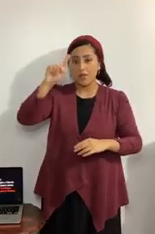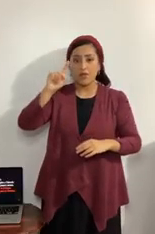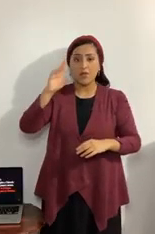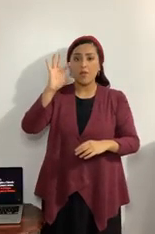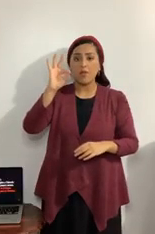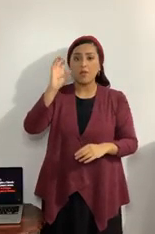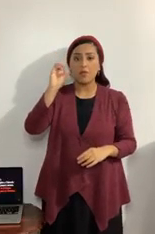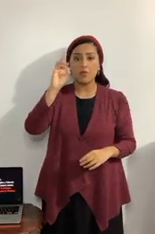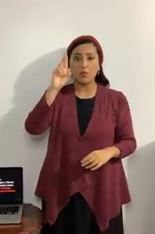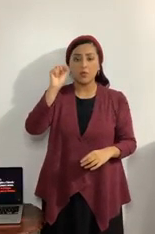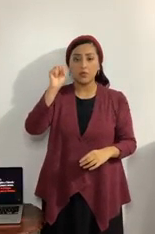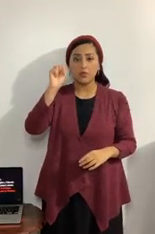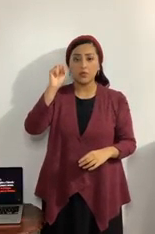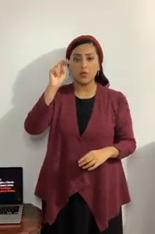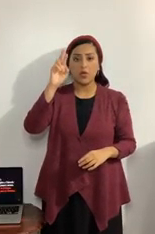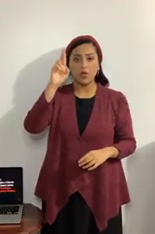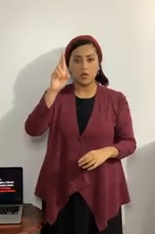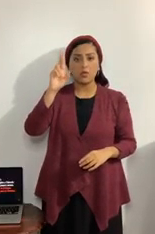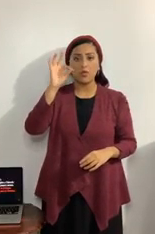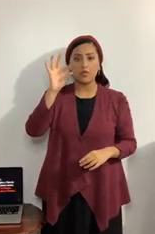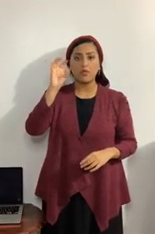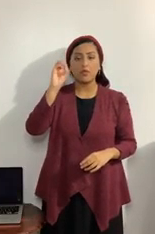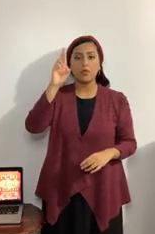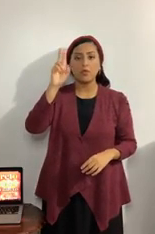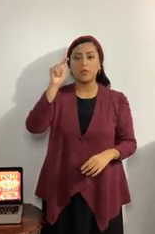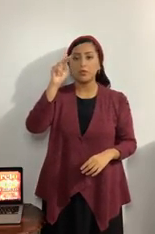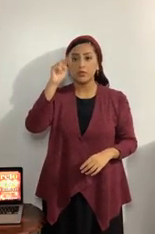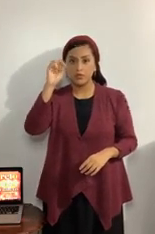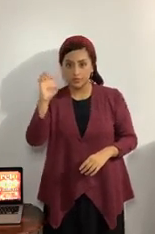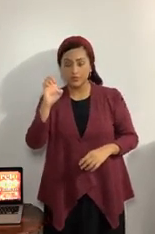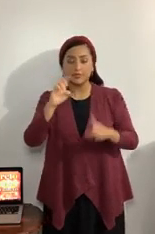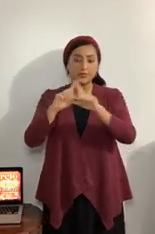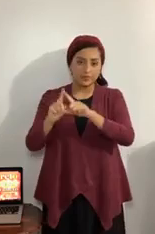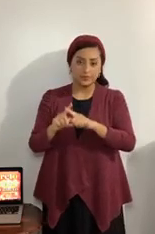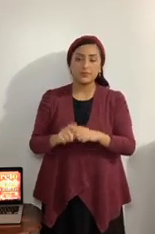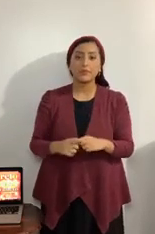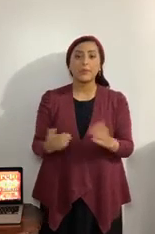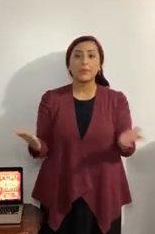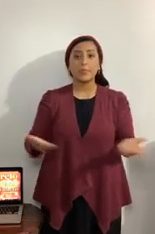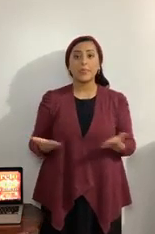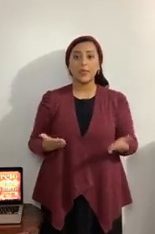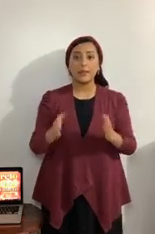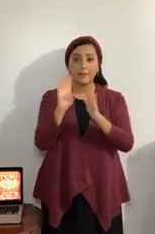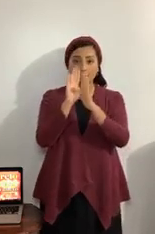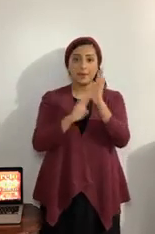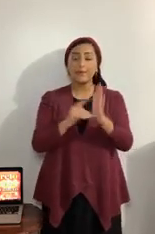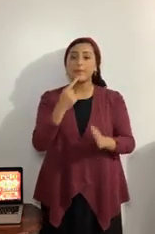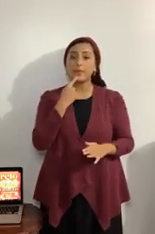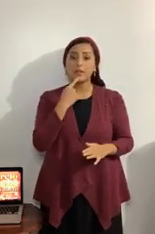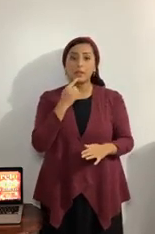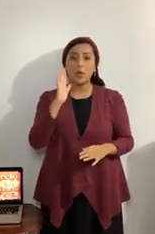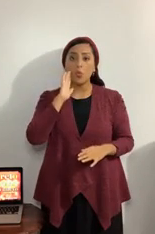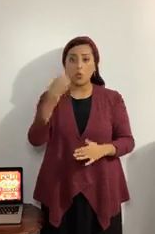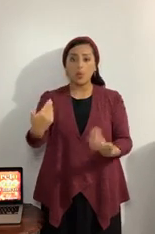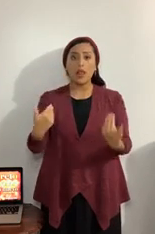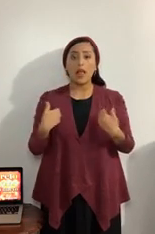suministráis libaciones para el destino. Entonces aquí está hablando claramente que va a haber una descendencia de la casa de